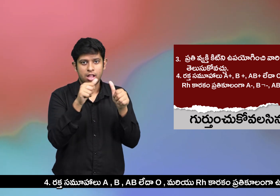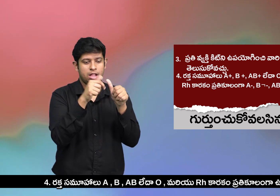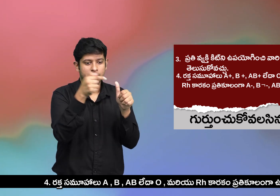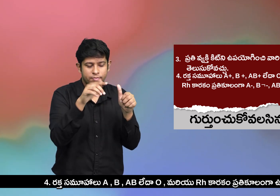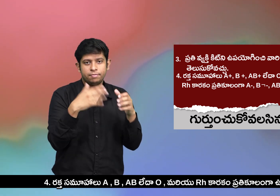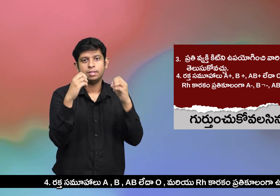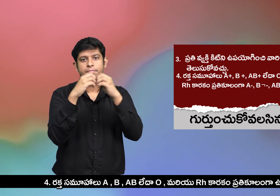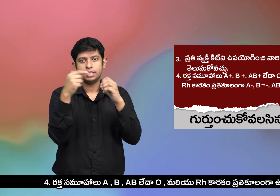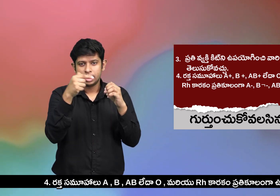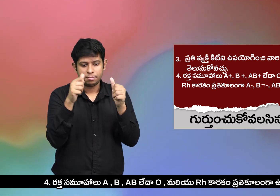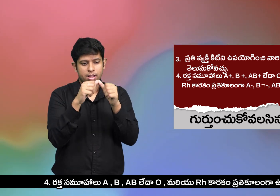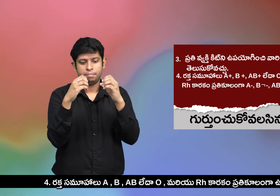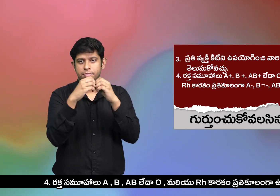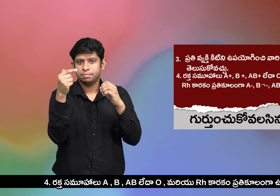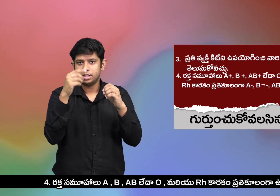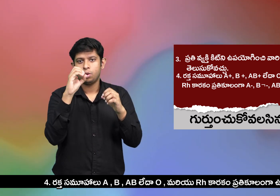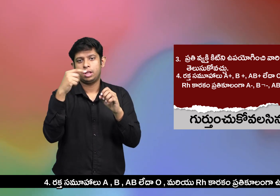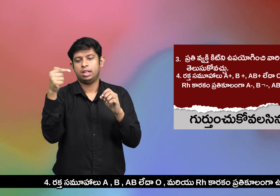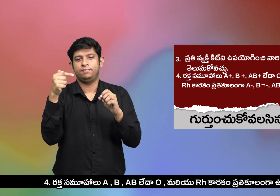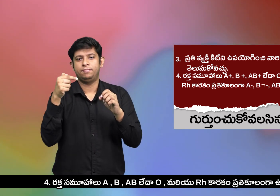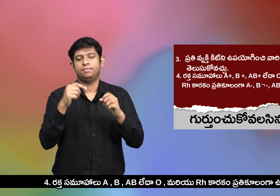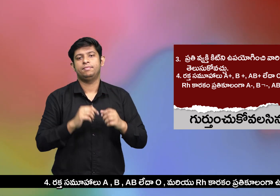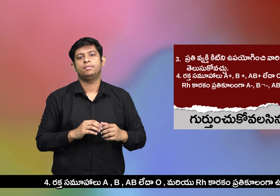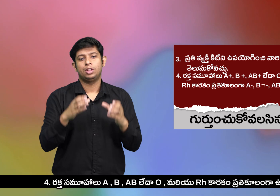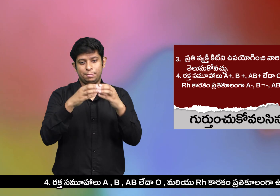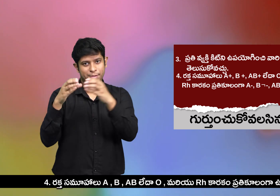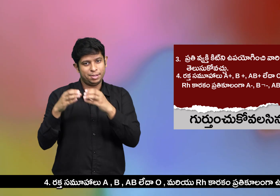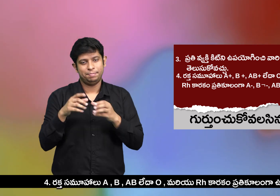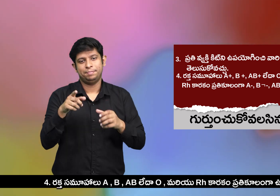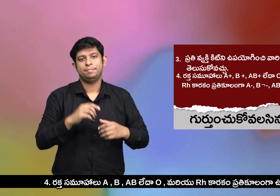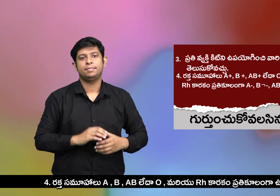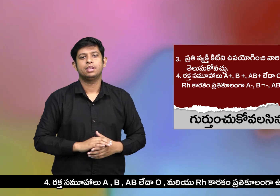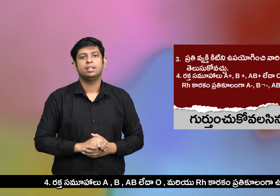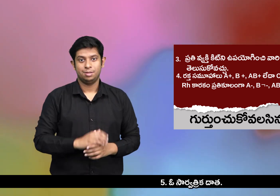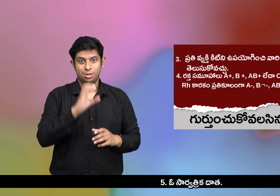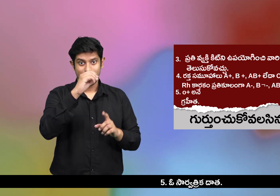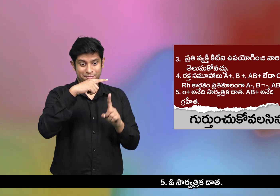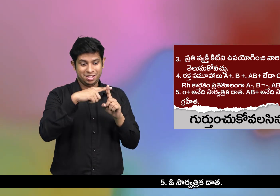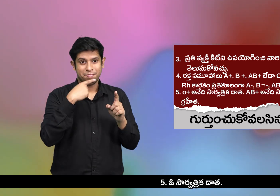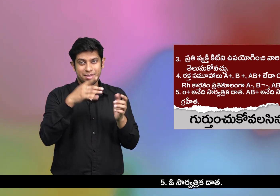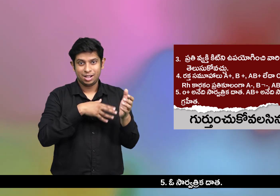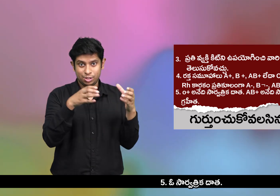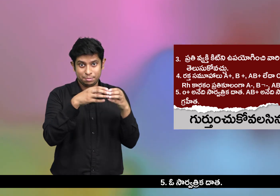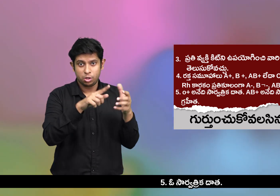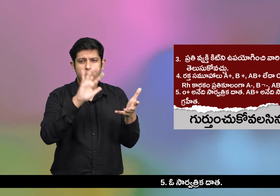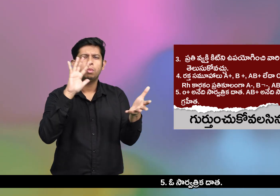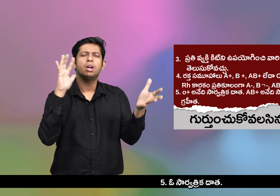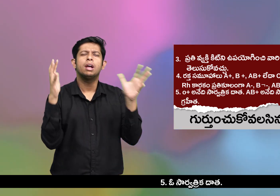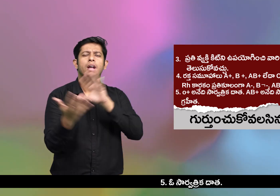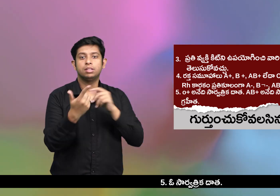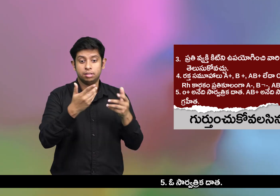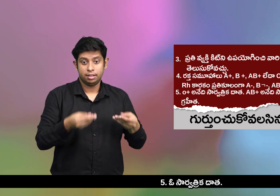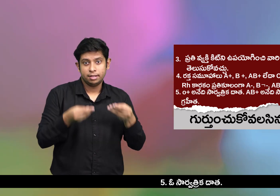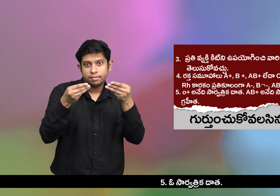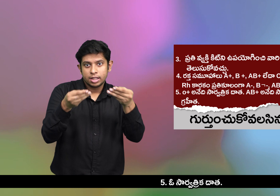ప్రతికూలంగా ఉంటే ఏ, బి, ఏబి లేదా ఓ. 5. ఓ సార్వత్రిక దాత.